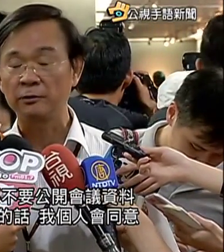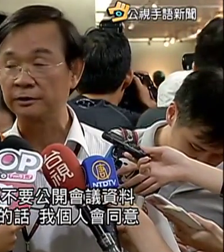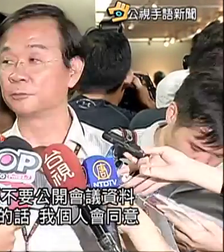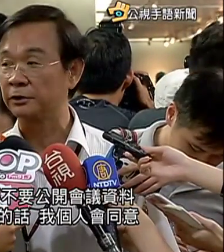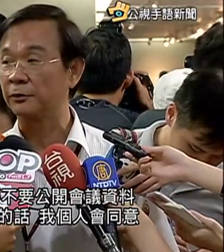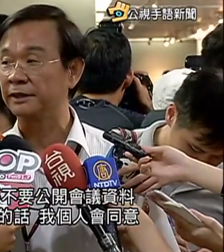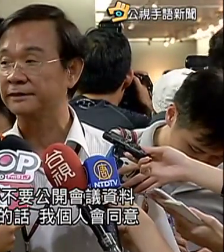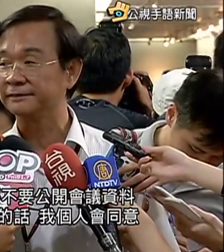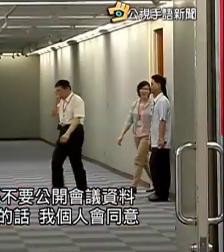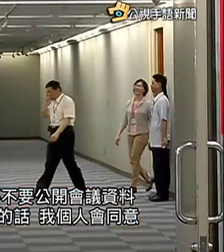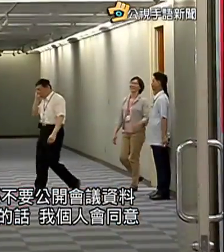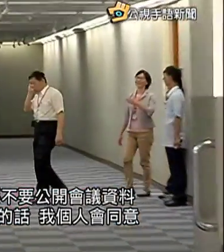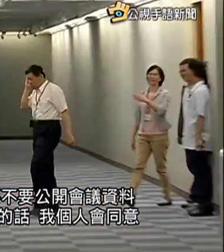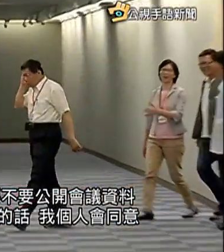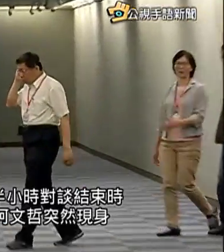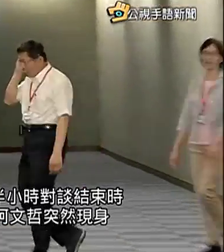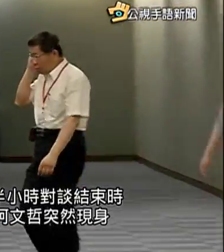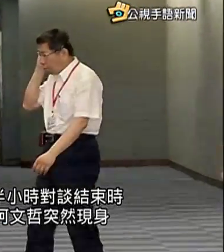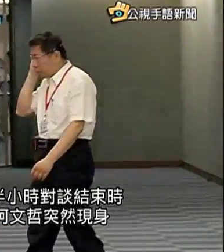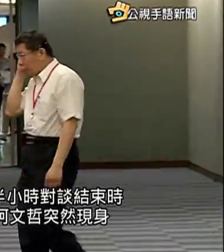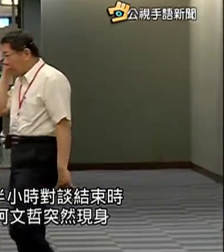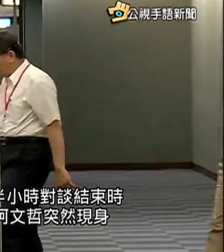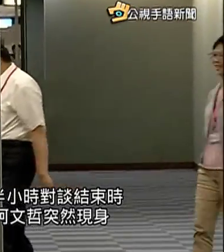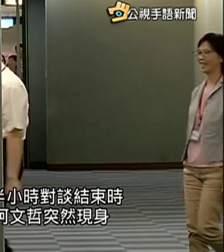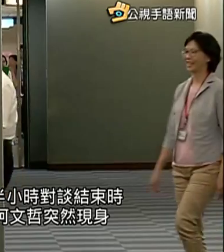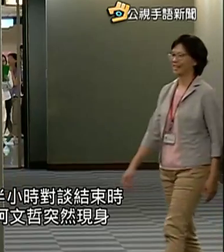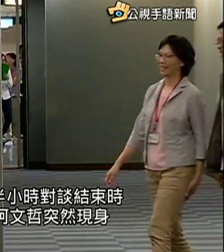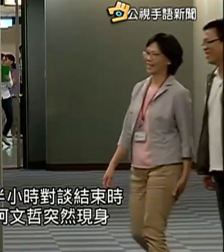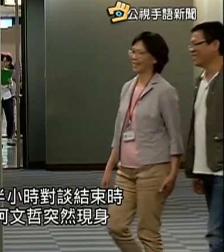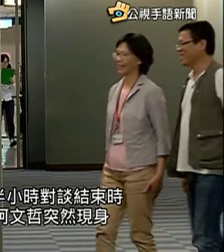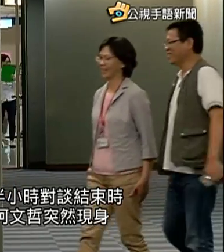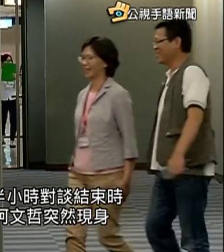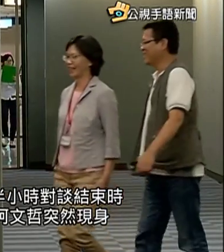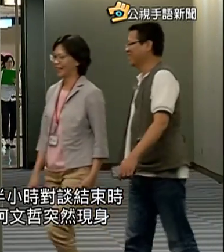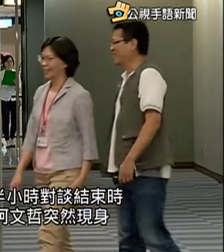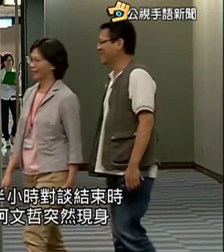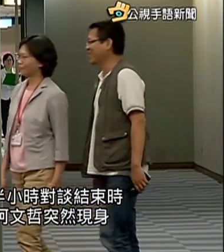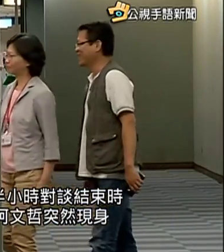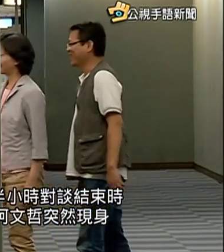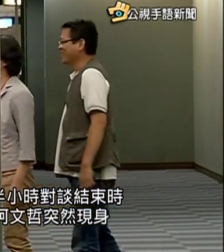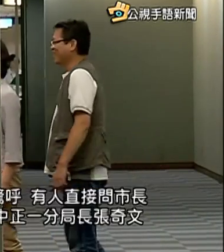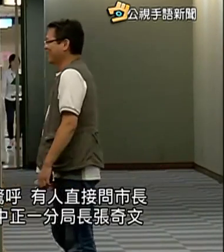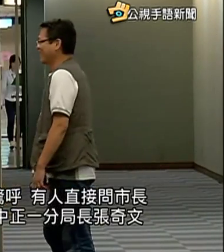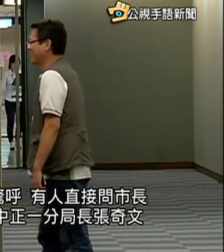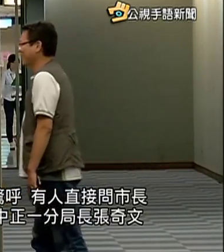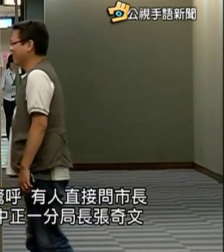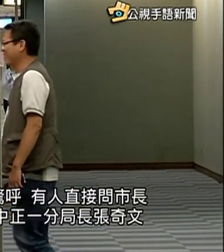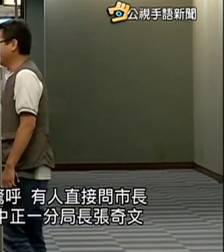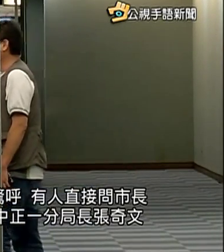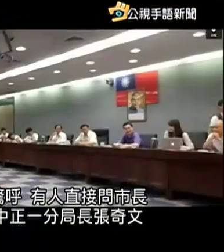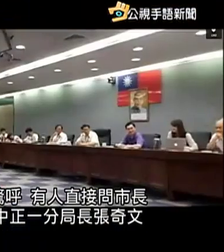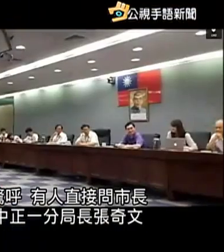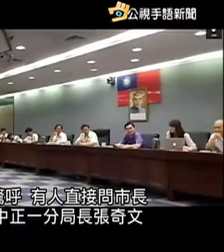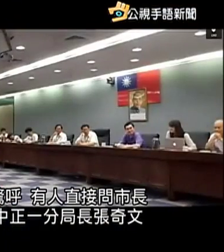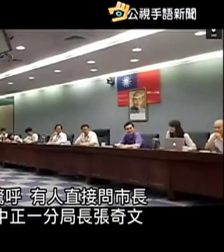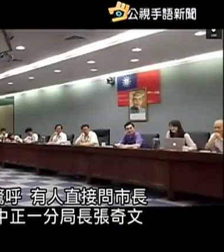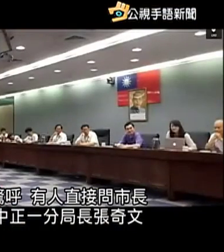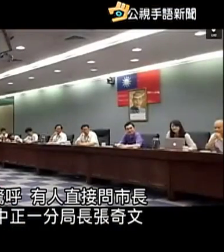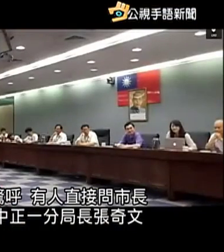个人会同意。 近2.5小时对谈结束时，市长柯文哲突然现身，引起学生惊呼。有人直接问他能否撤